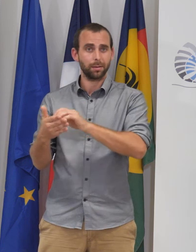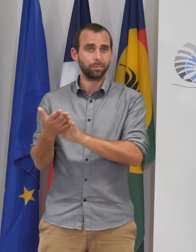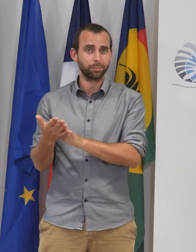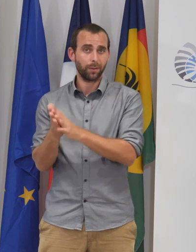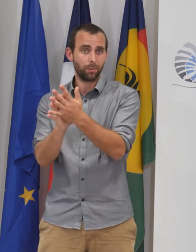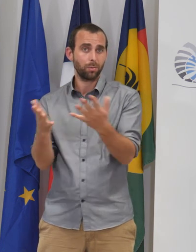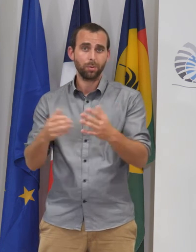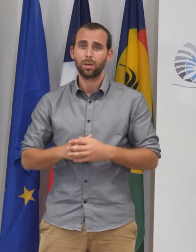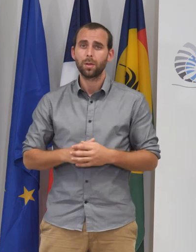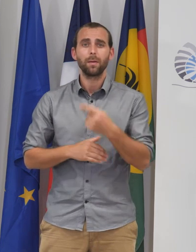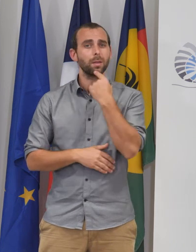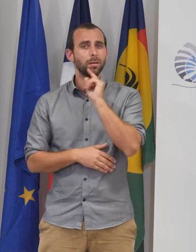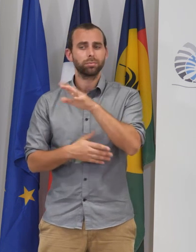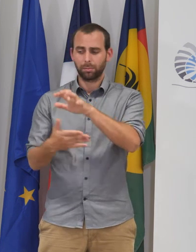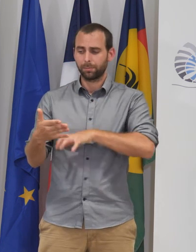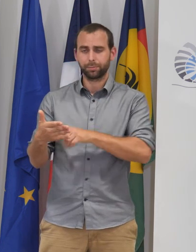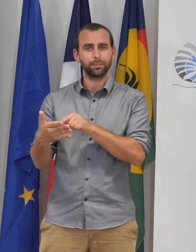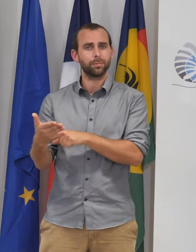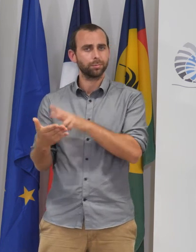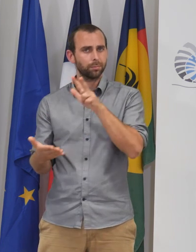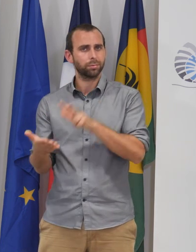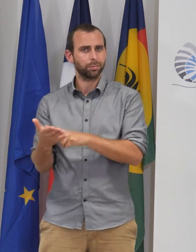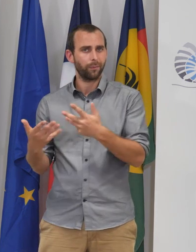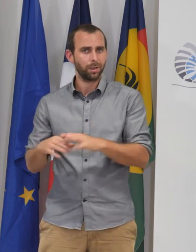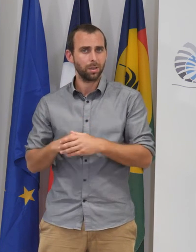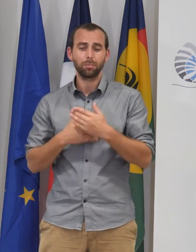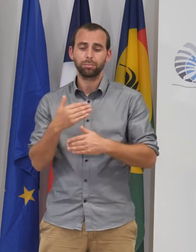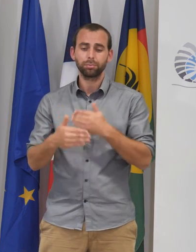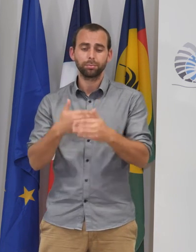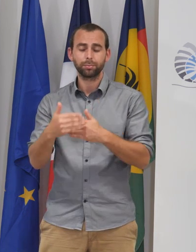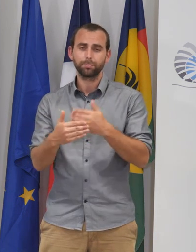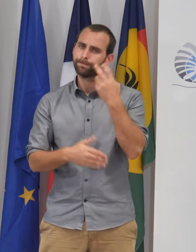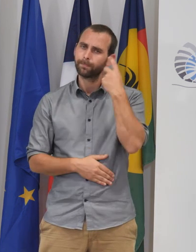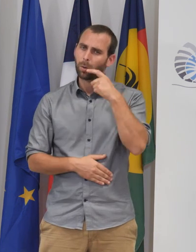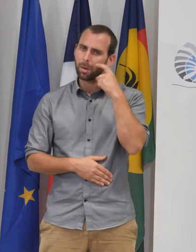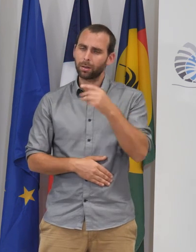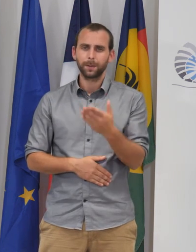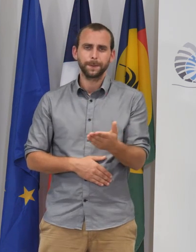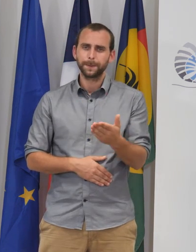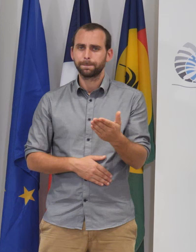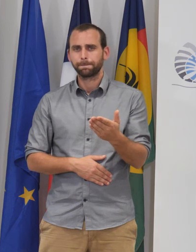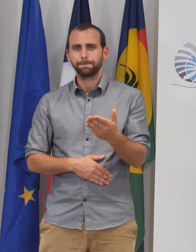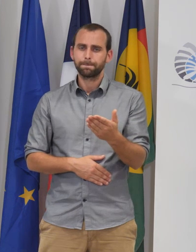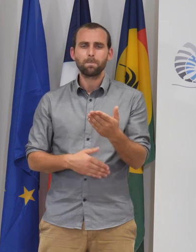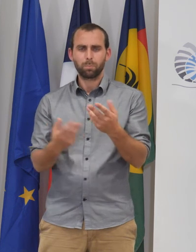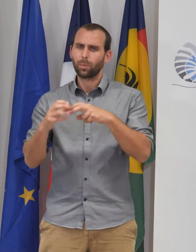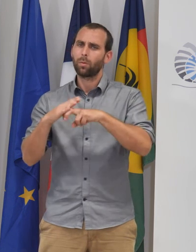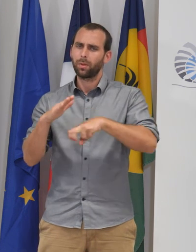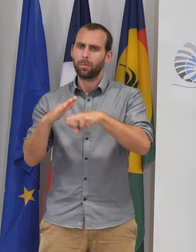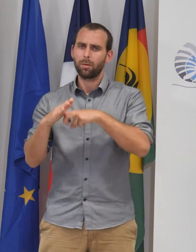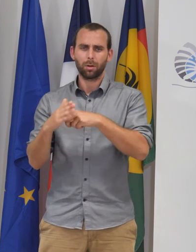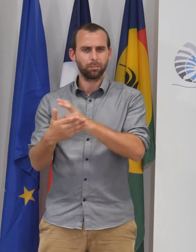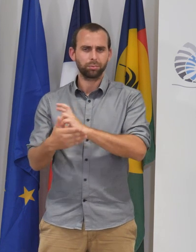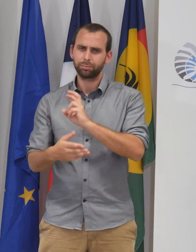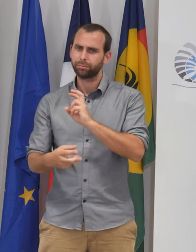a une première, l'arrêté a été pris, on fait un premier constat. On considère qu'il n'a pas été assez strict, ou tout